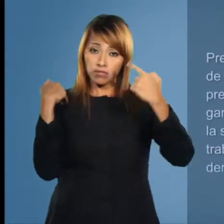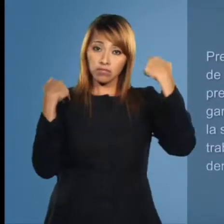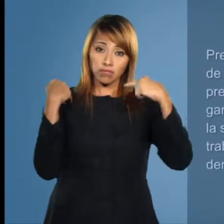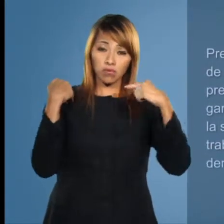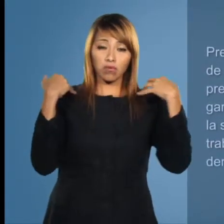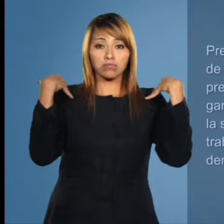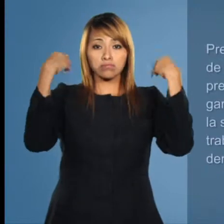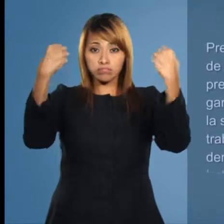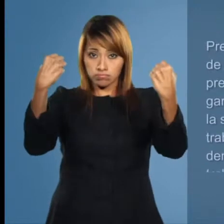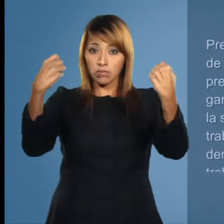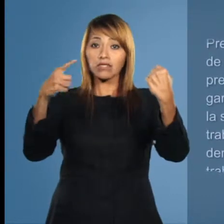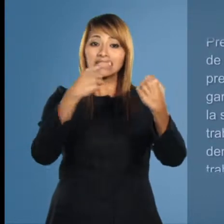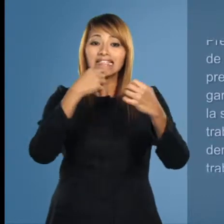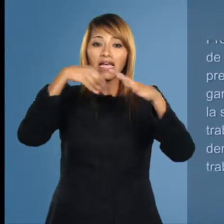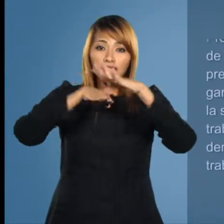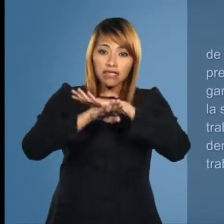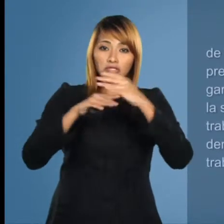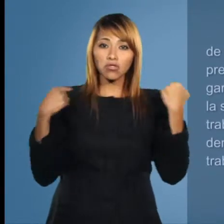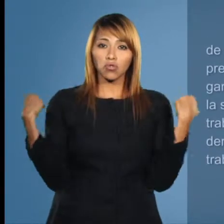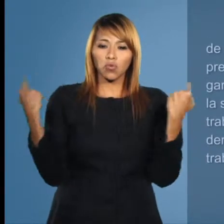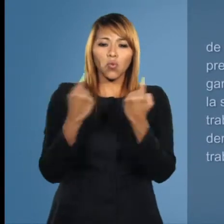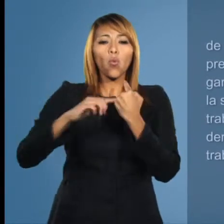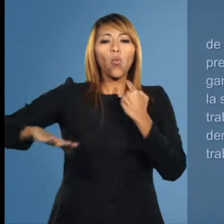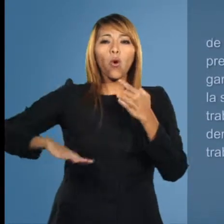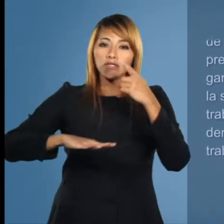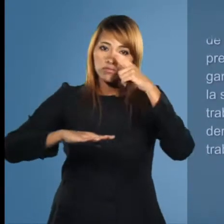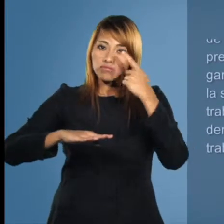los trabajadores y trabajadoras dentro de los lugares de trabajo.